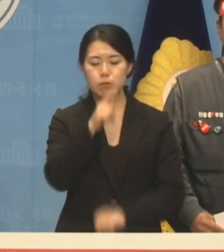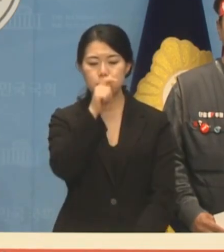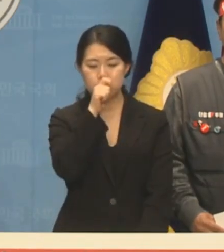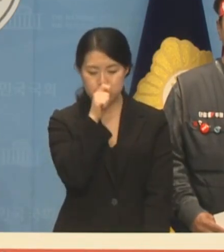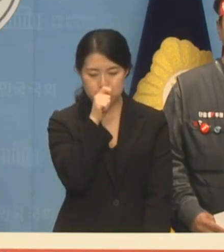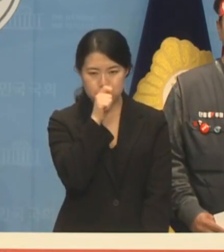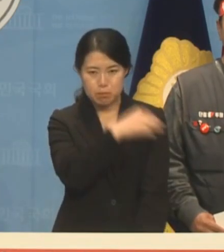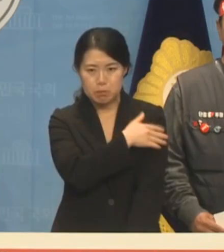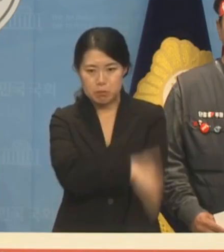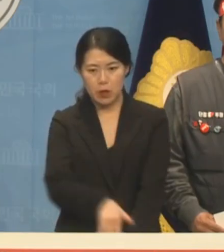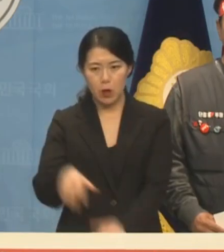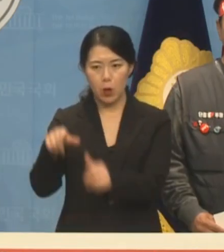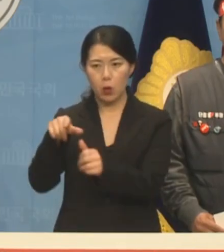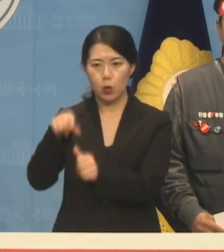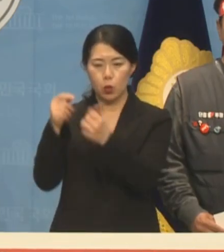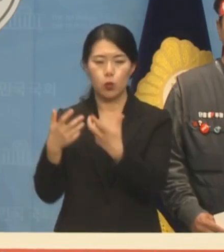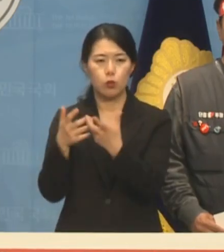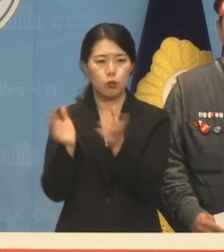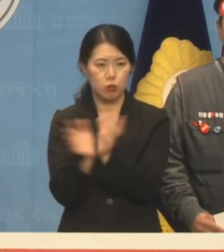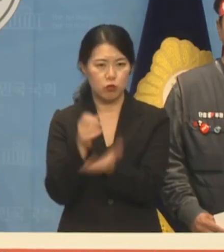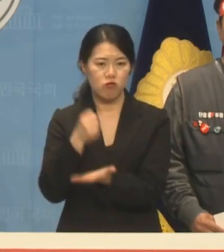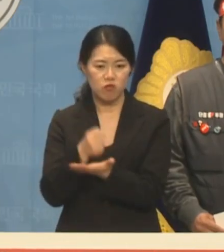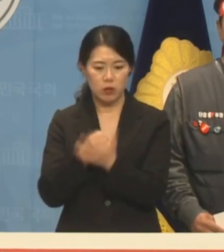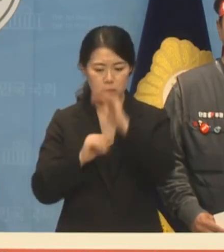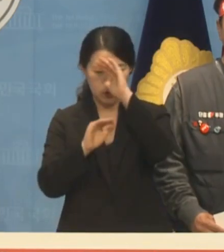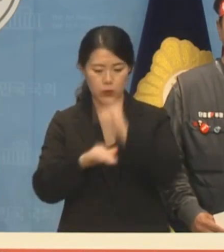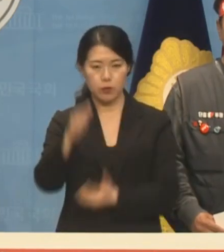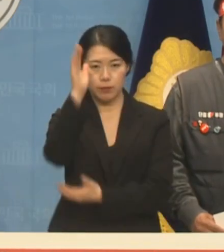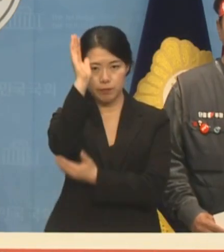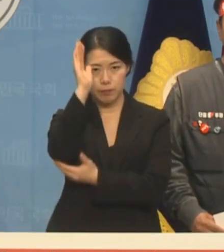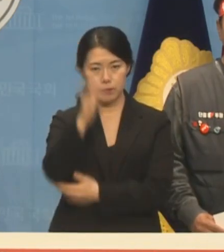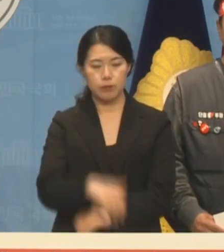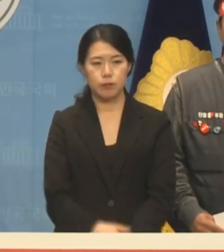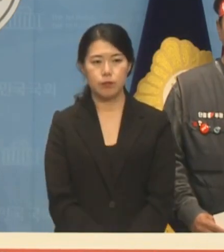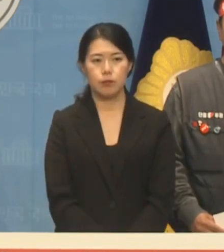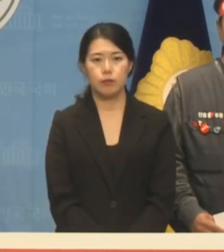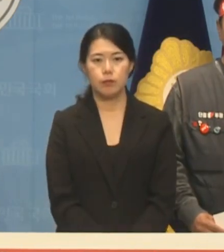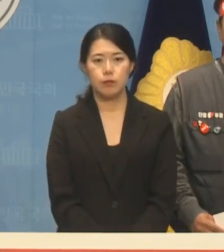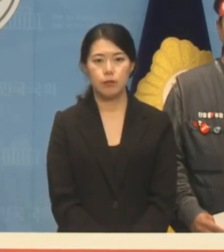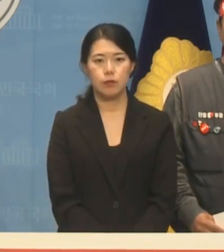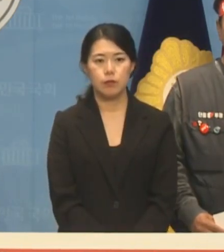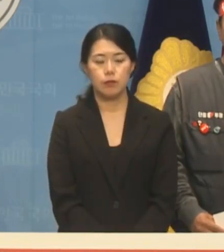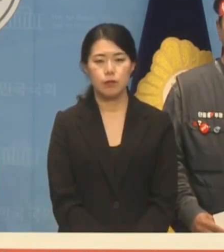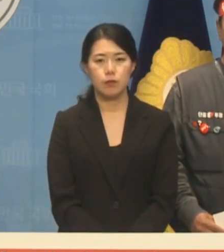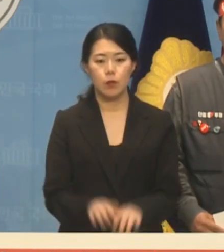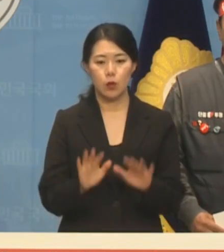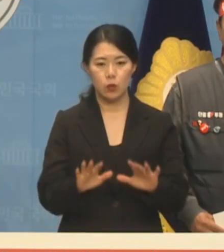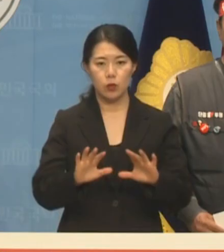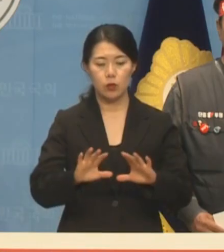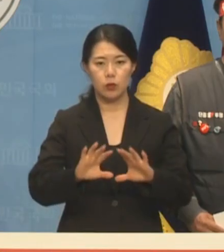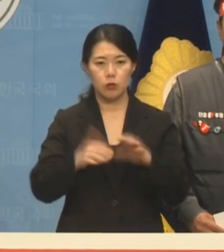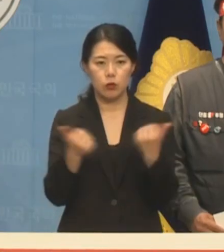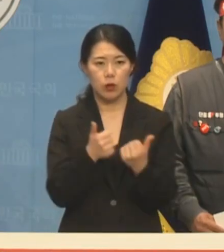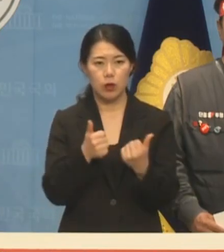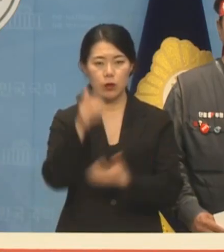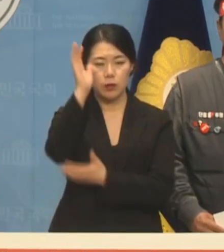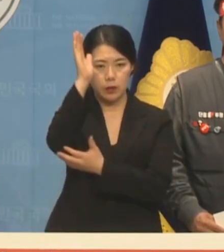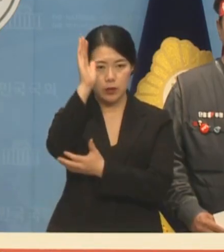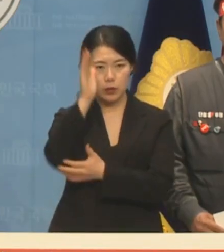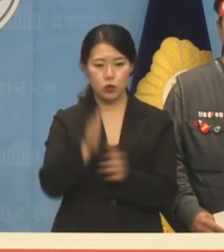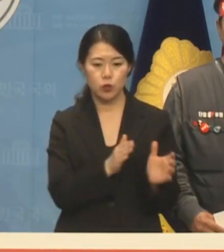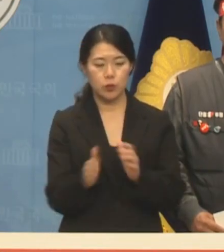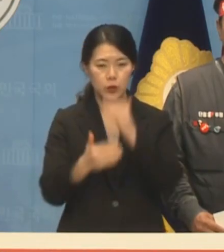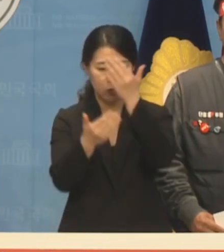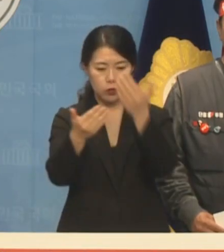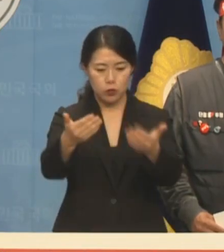방조하는 고용노동부를 규탄하는 기자회견을 시작하겠습니다. 오늘 국회 기자회견을 준비해 주신